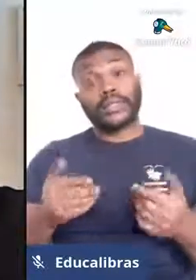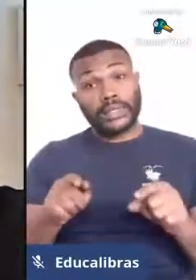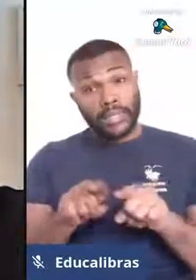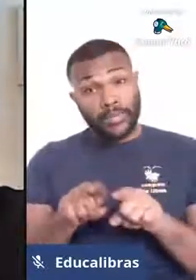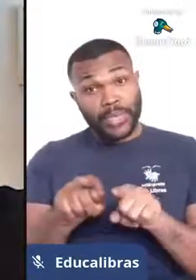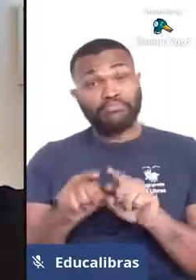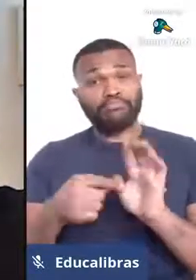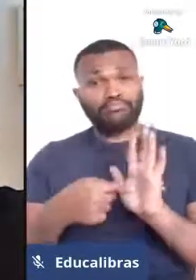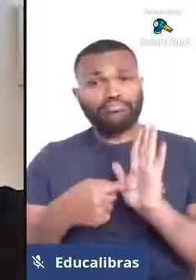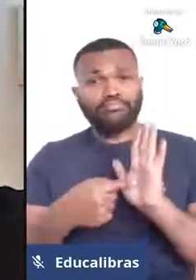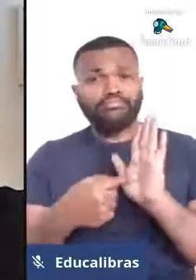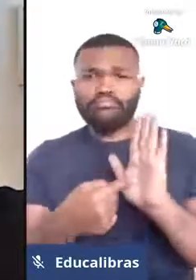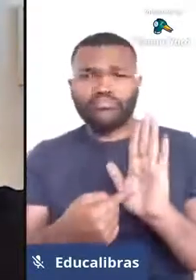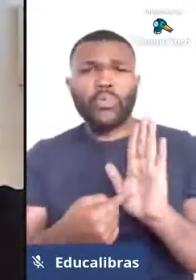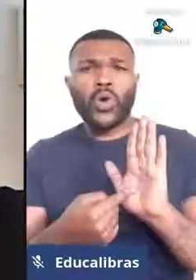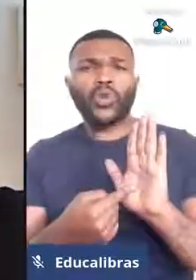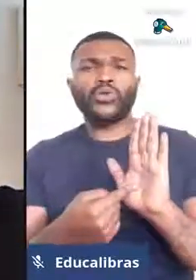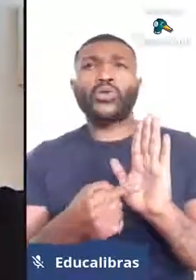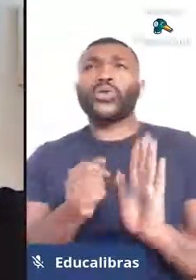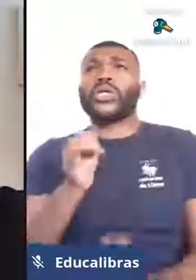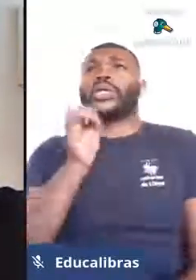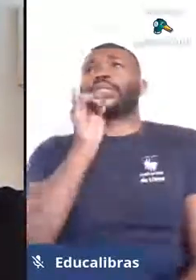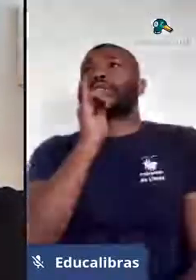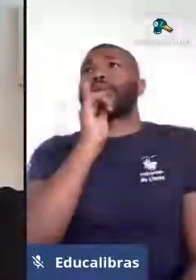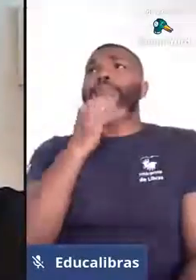não de maneira assim,